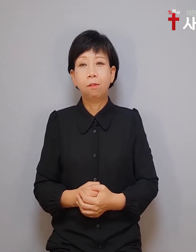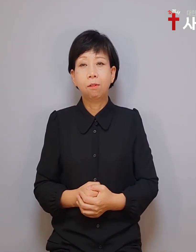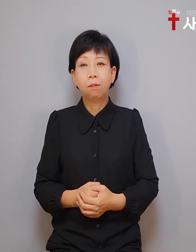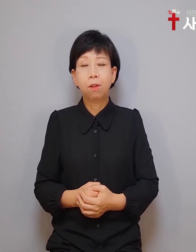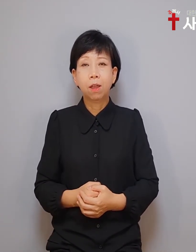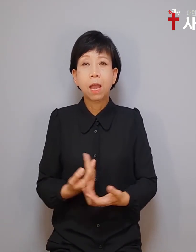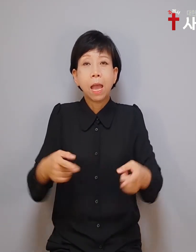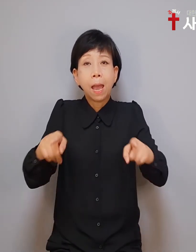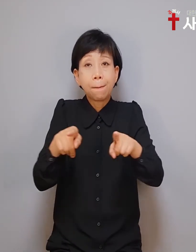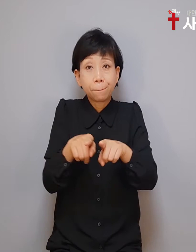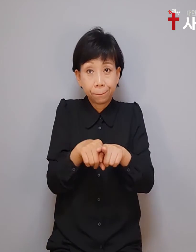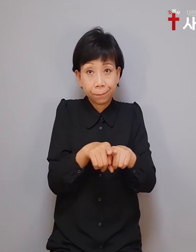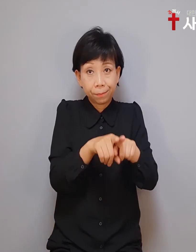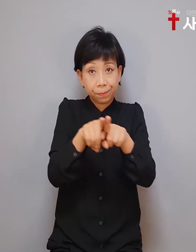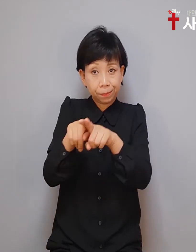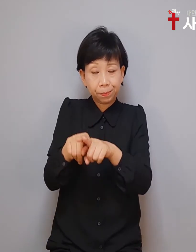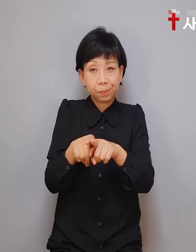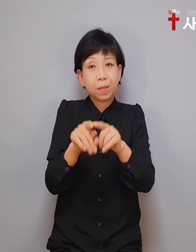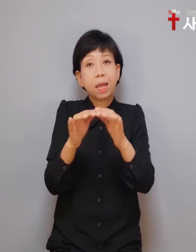함께하는 이들,